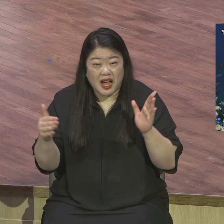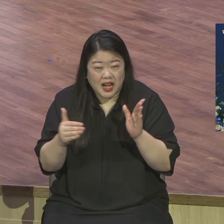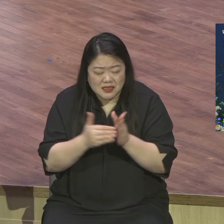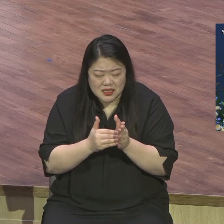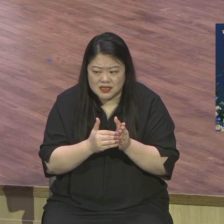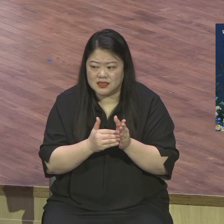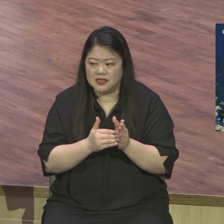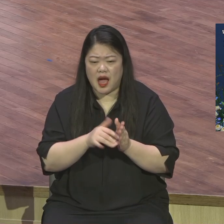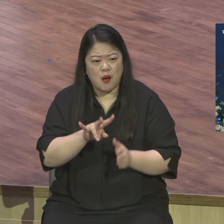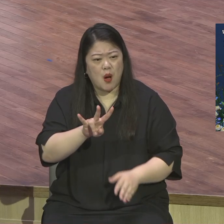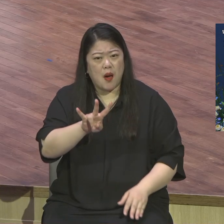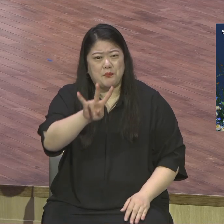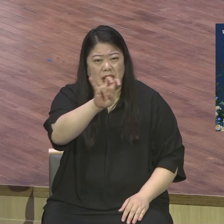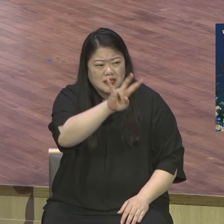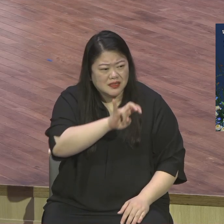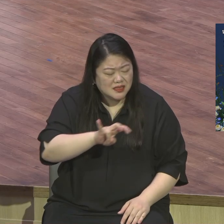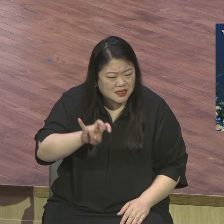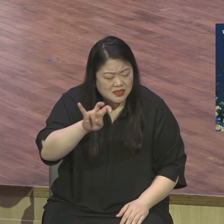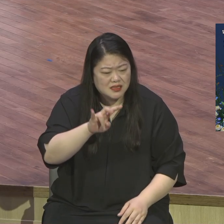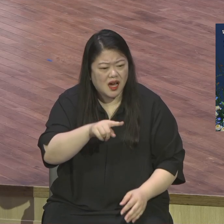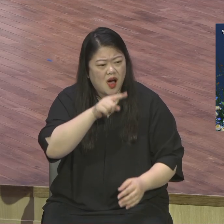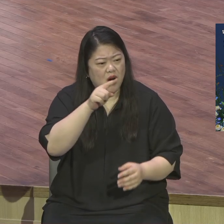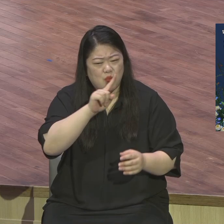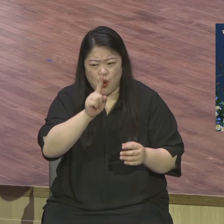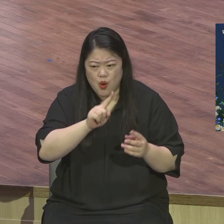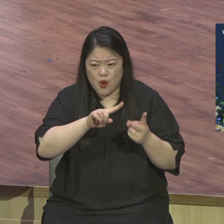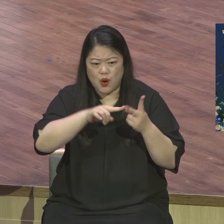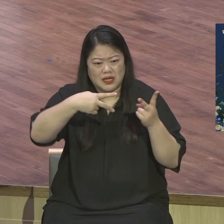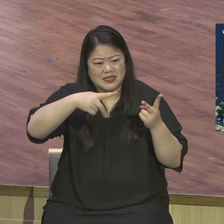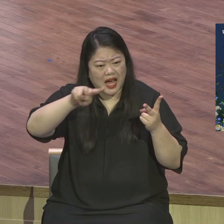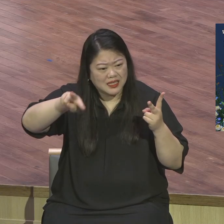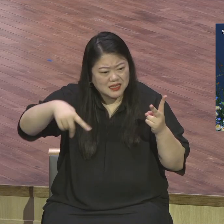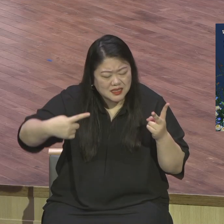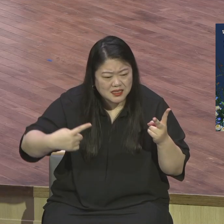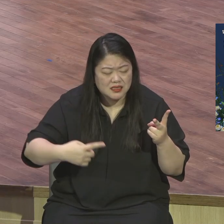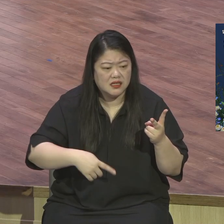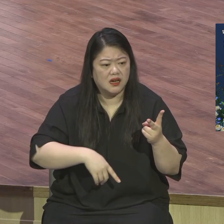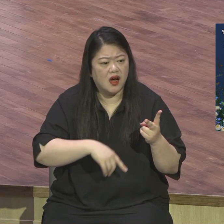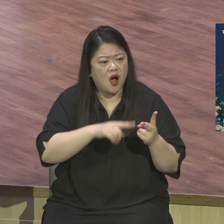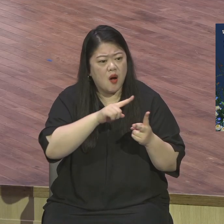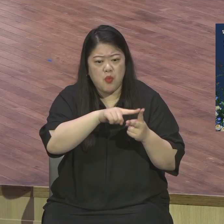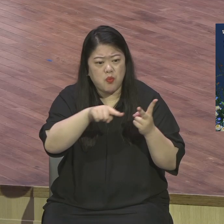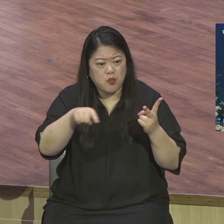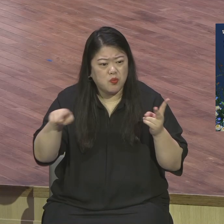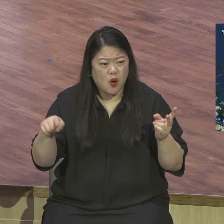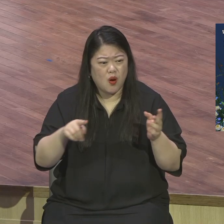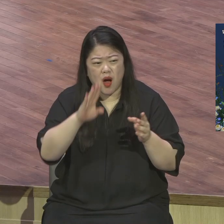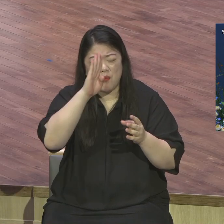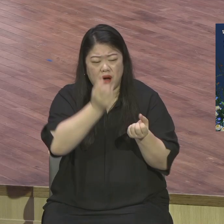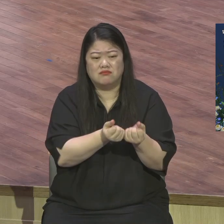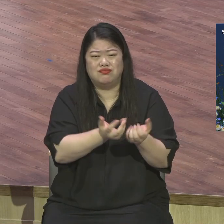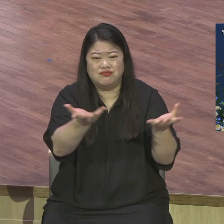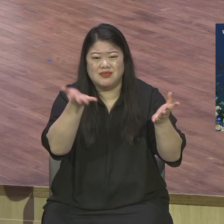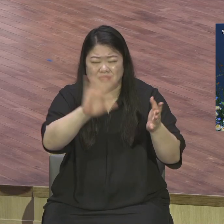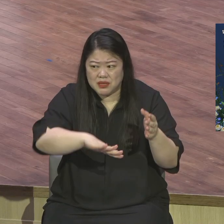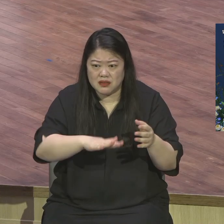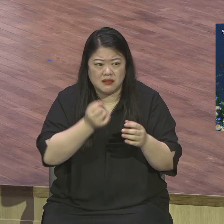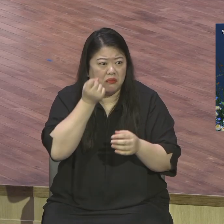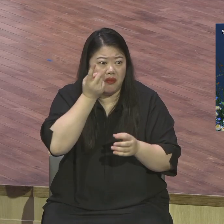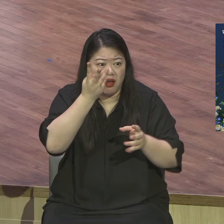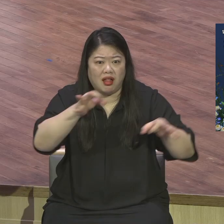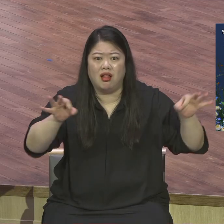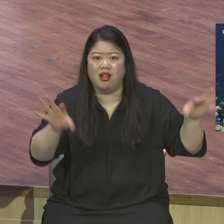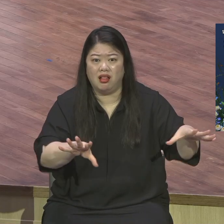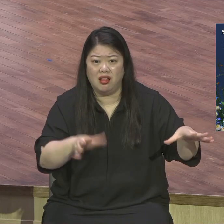누가 경험하잖아요 심지어 유럽 유럽에는 수백 년 만에 처음으로 박무관 문을 닫는다